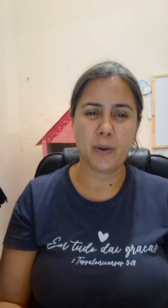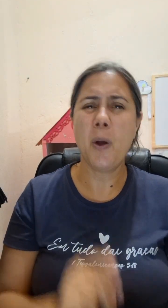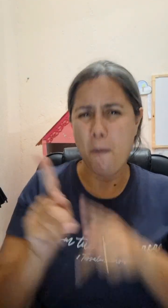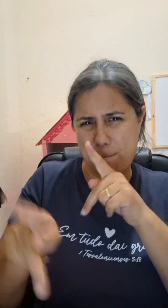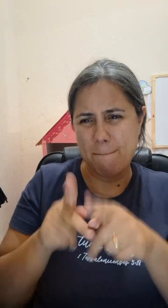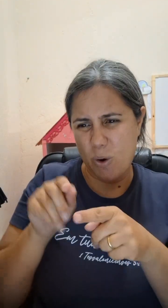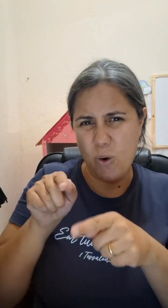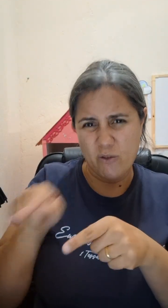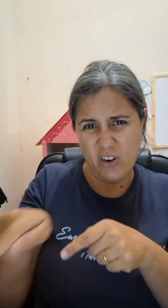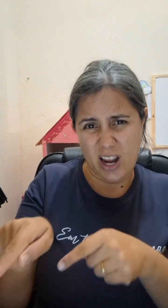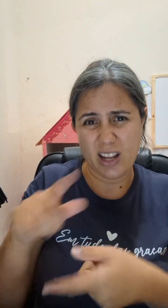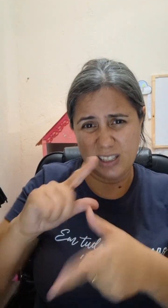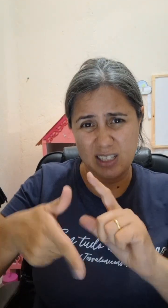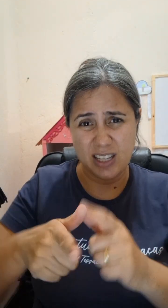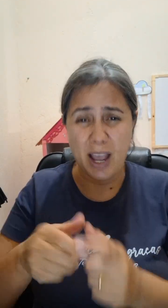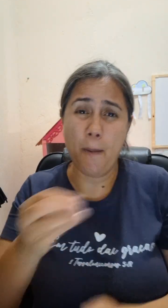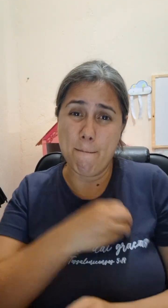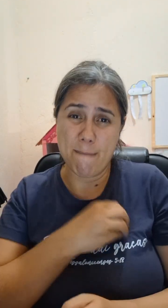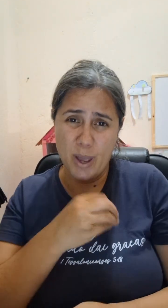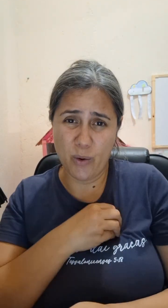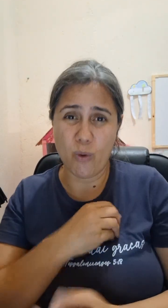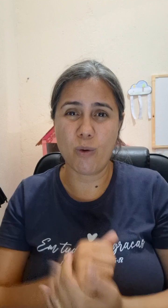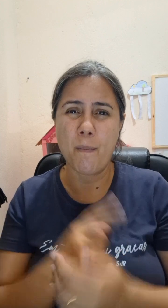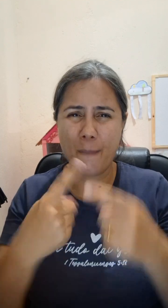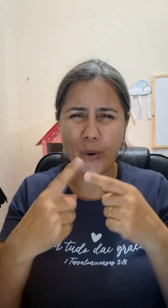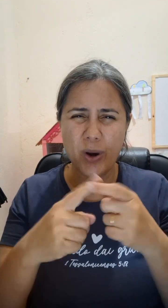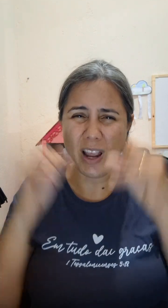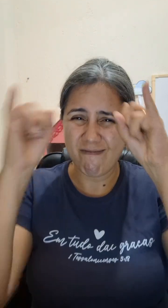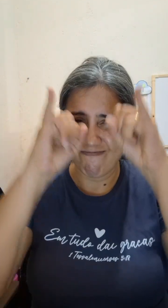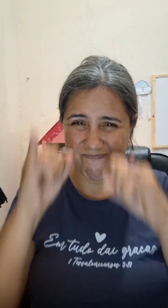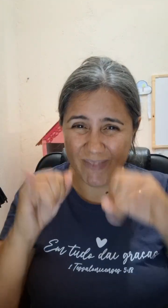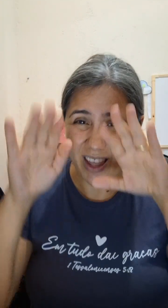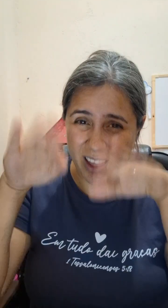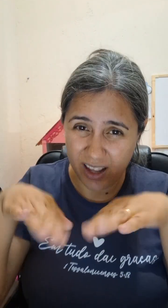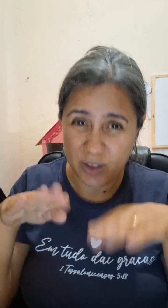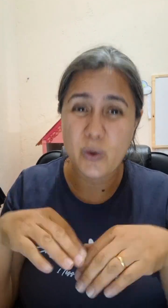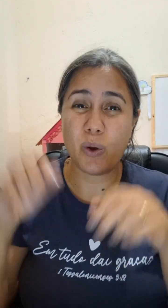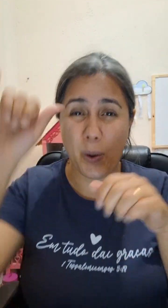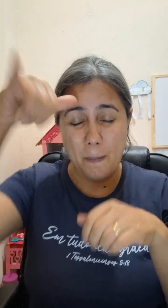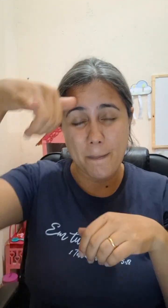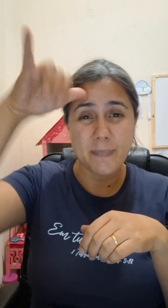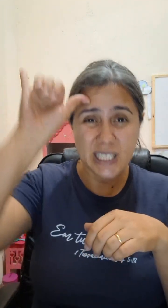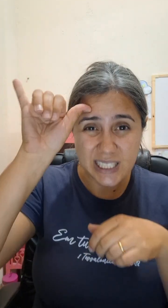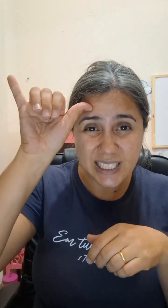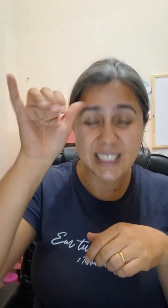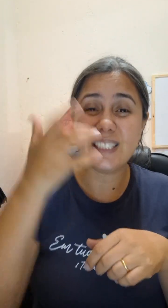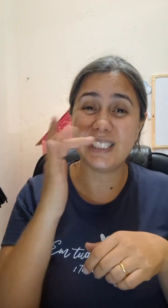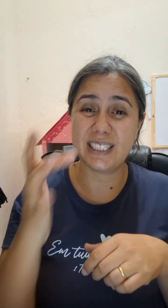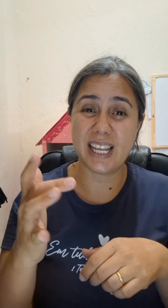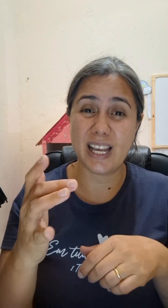Deus. O povo lá de Israel pecou, porque